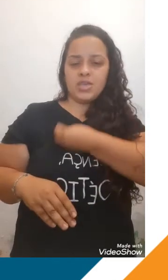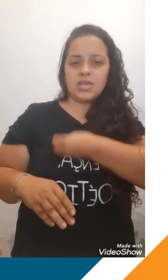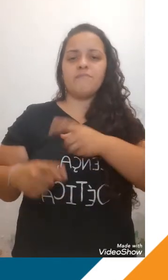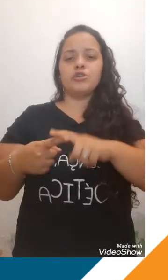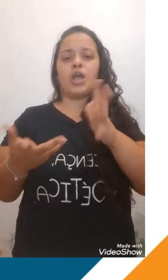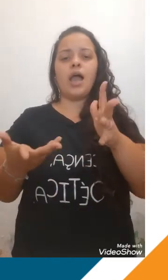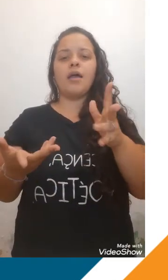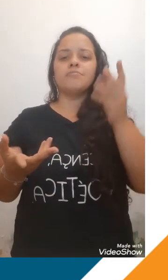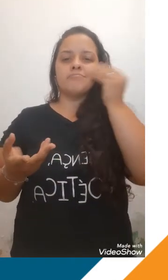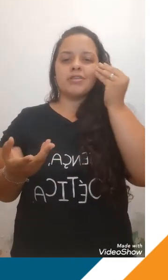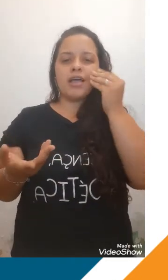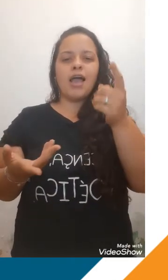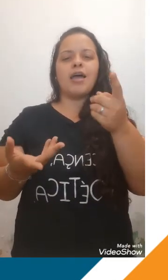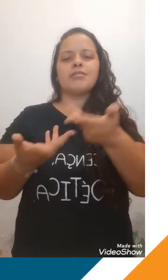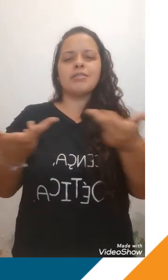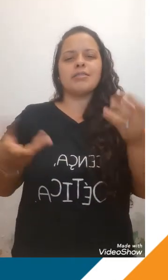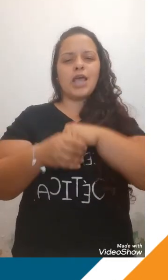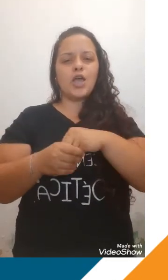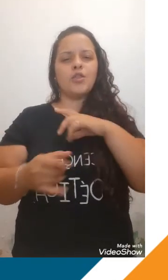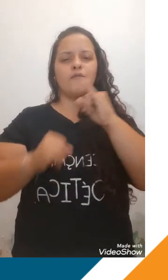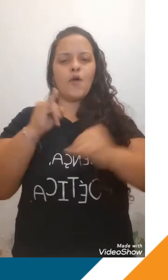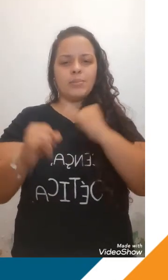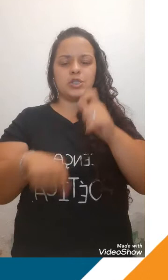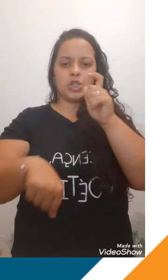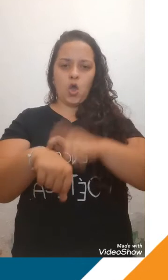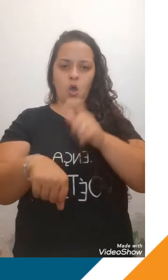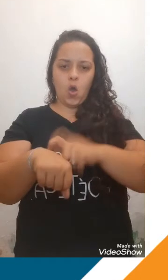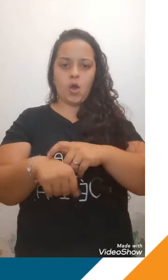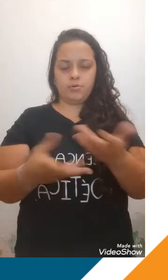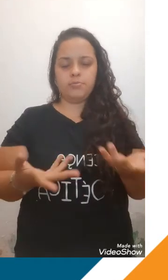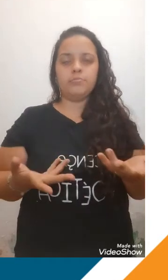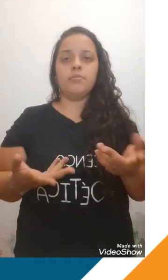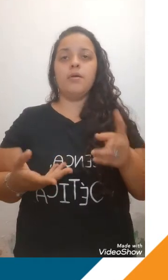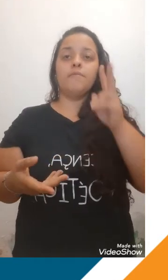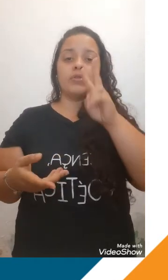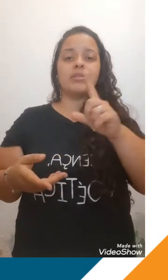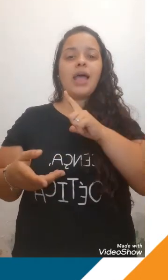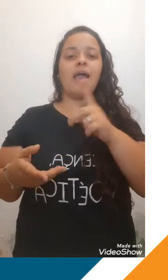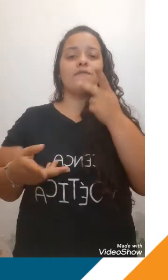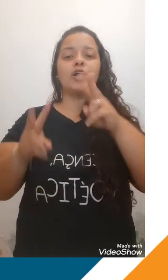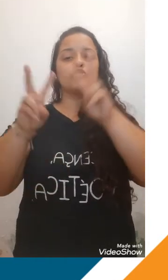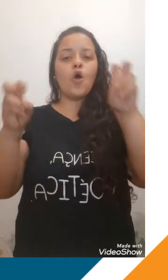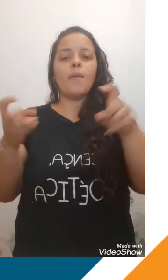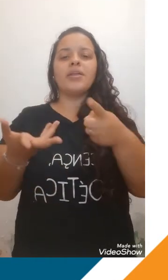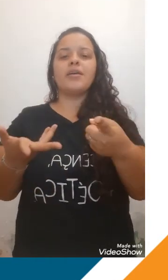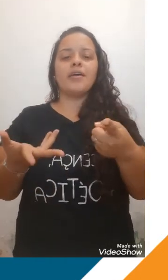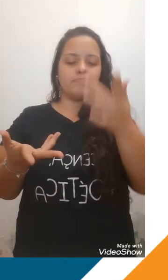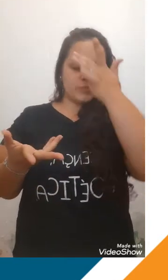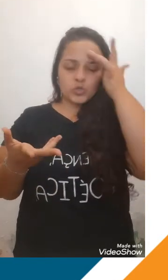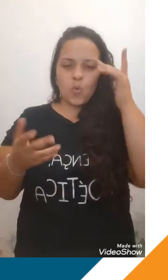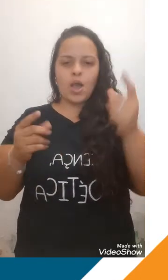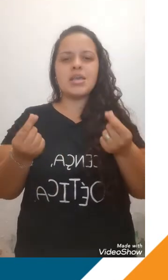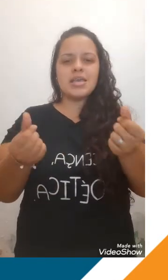isso já traduz uma série de informações importantes na hora da resolução. Além do mais, quando se trata da ascensão dos